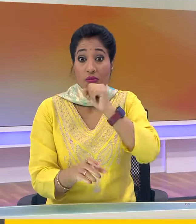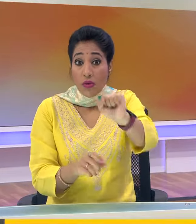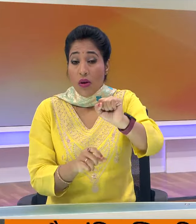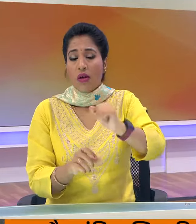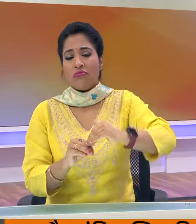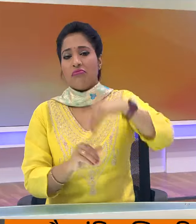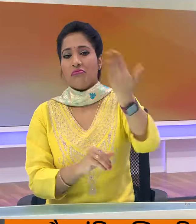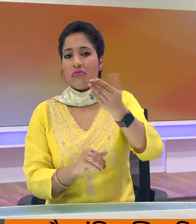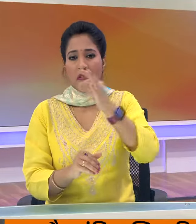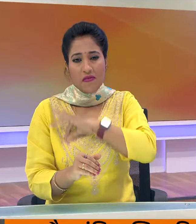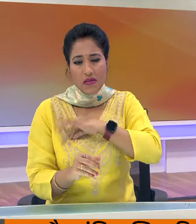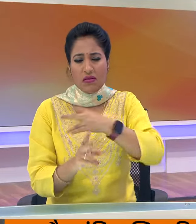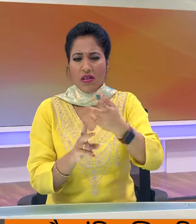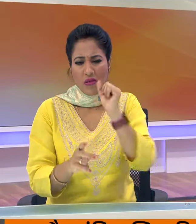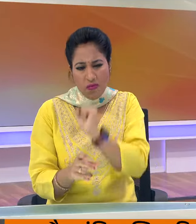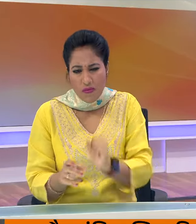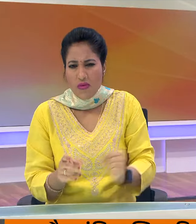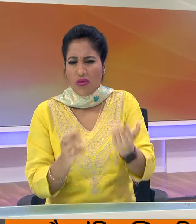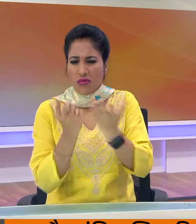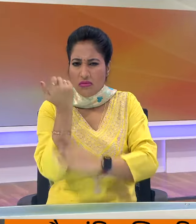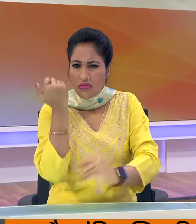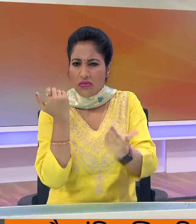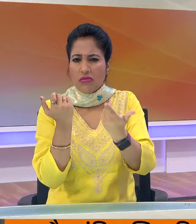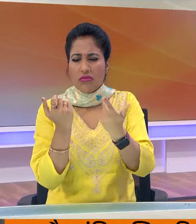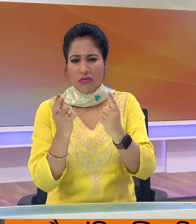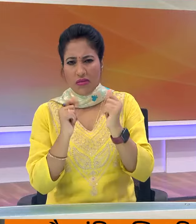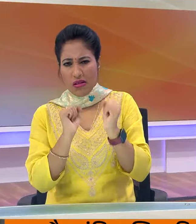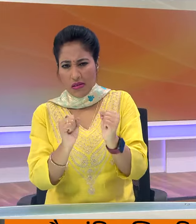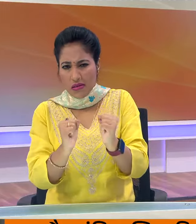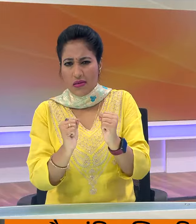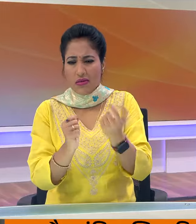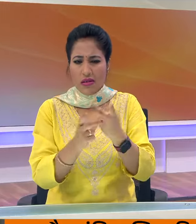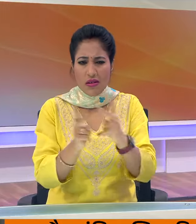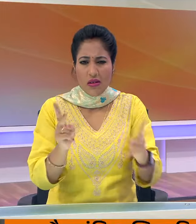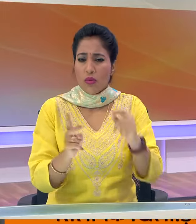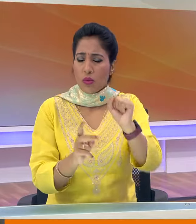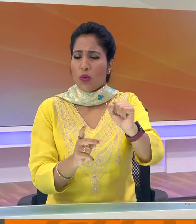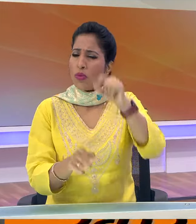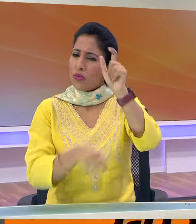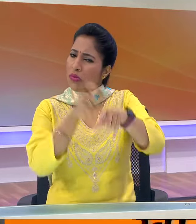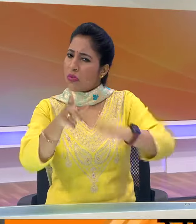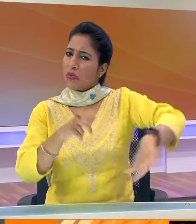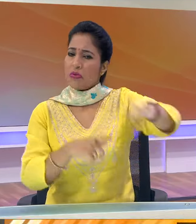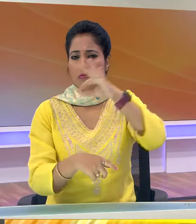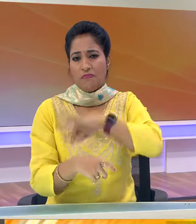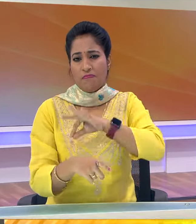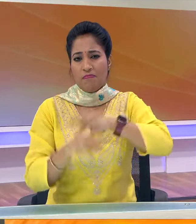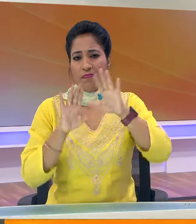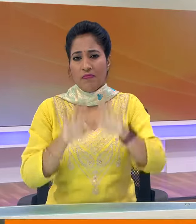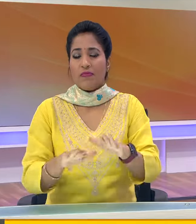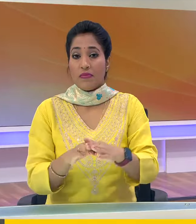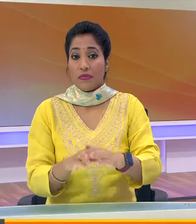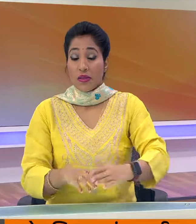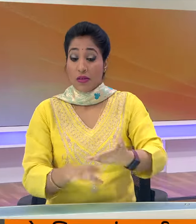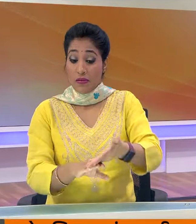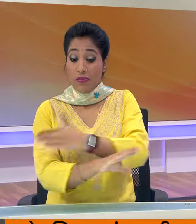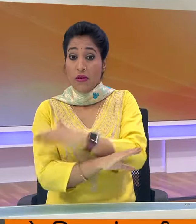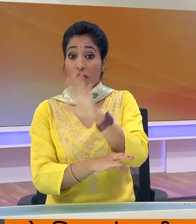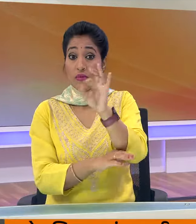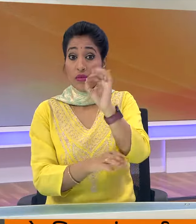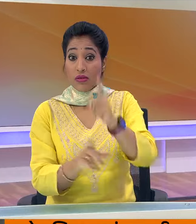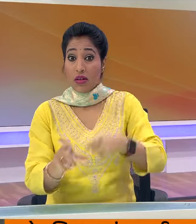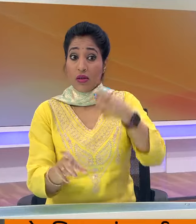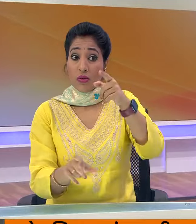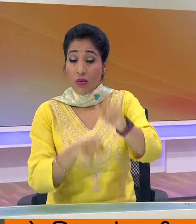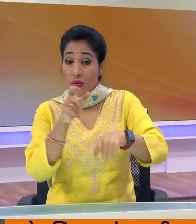इससे लाचार, बेसहारा, गरीब सभी लोगों को इसमें फ़ायदा मिलेगा। पहले 50 साल तक के